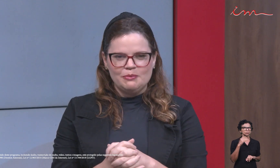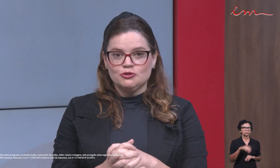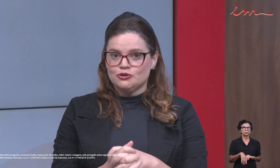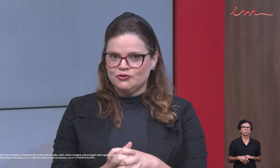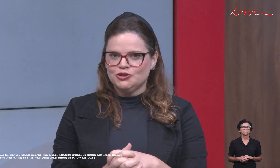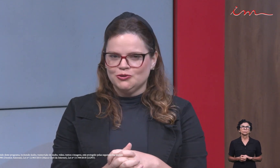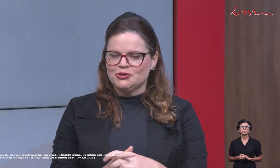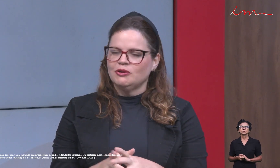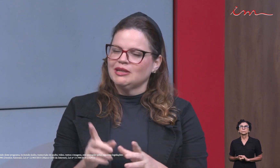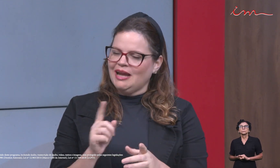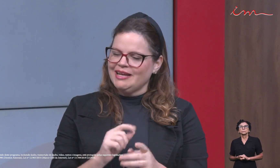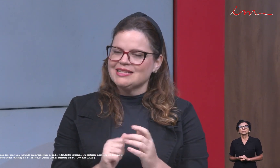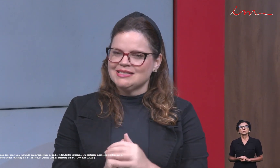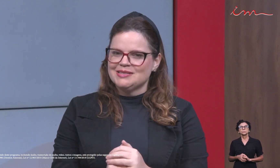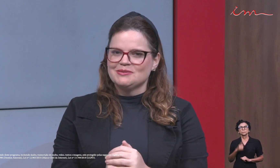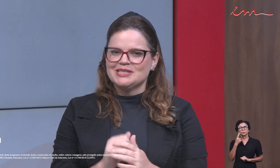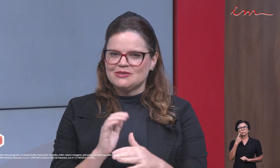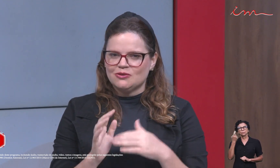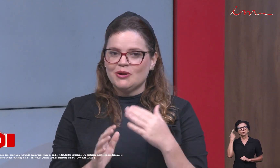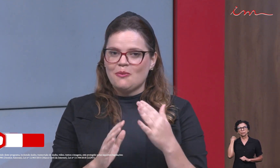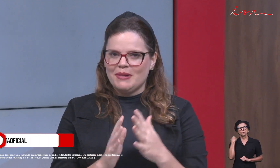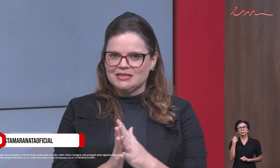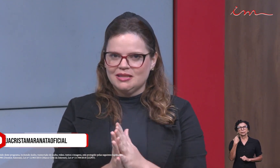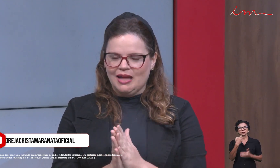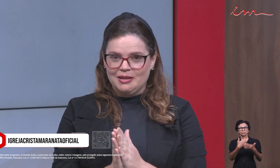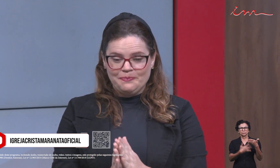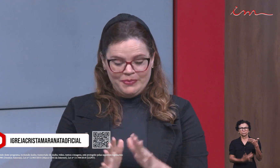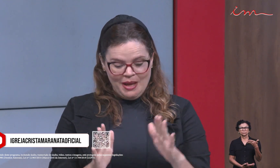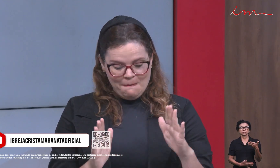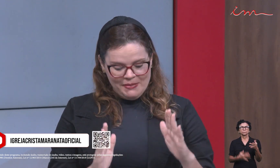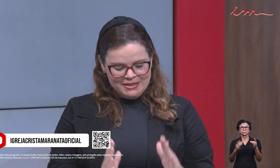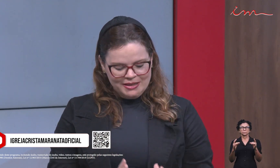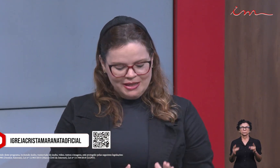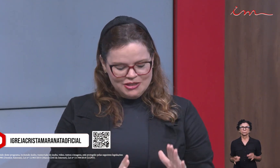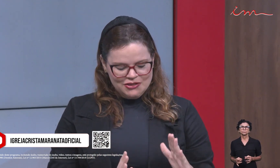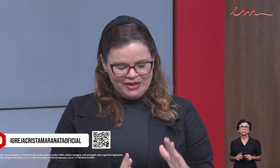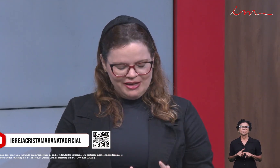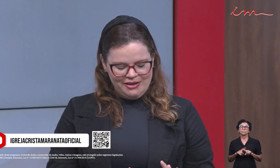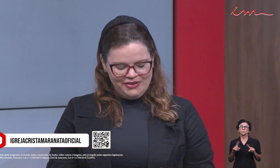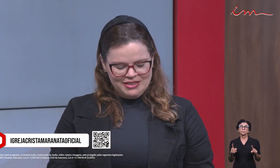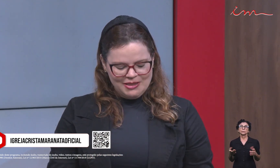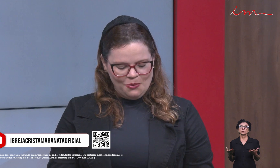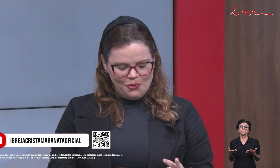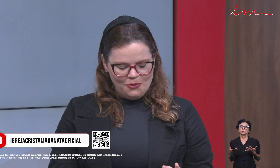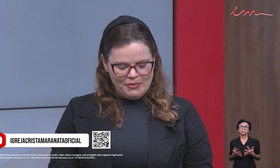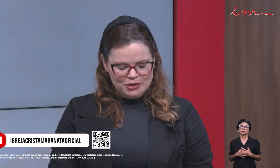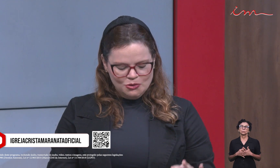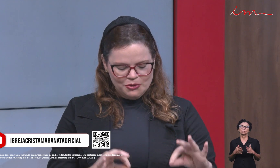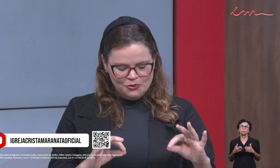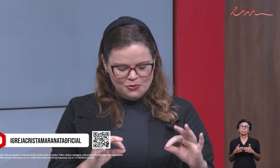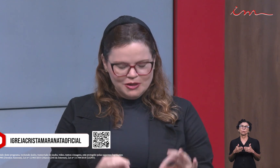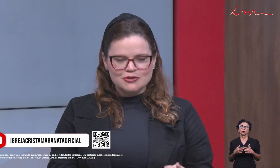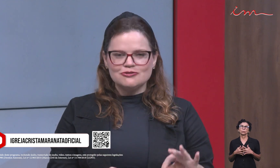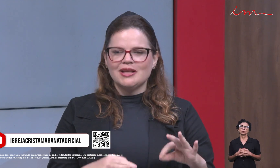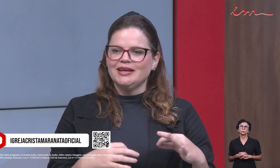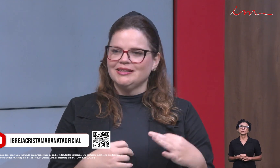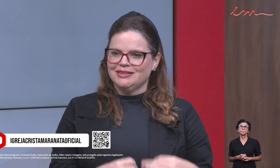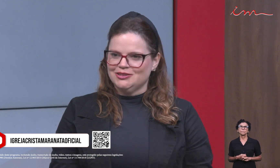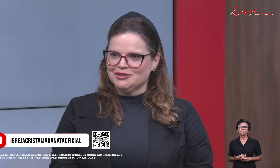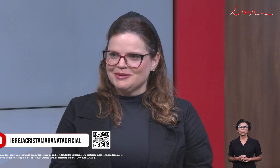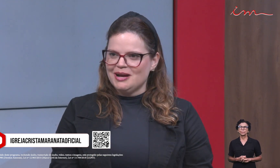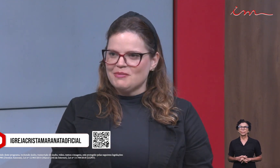1º/2, episódio 22. Voltem lá e assistem, que vocês vão ver com mais detalhe. Mas aqui a gente vai querer enfatizar um pouco mais sobre o anjo